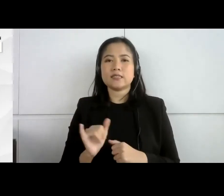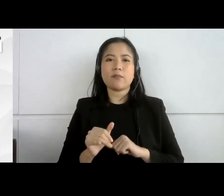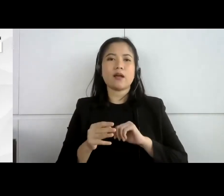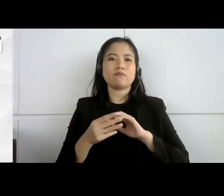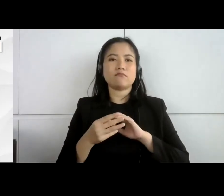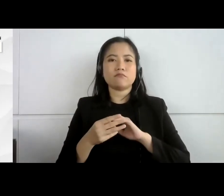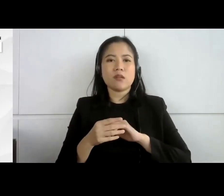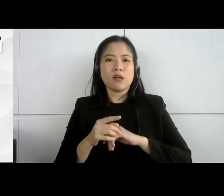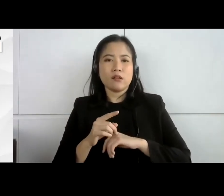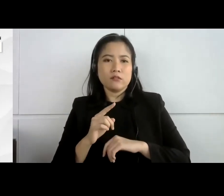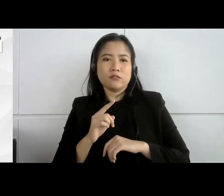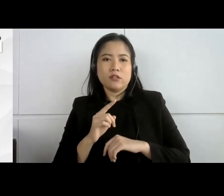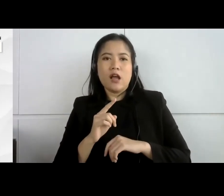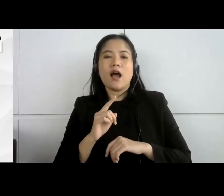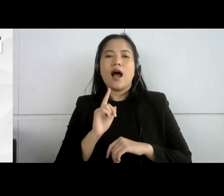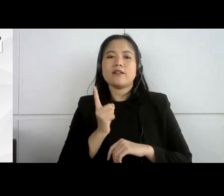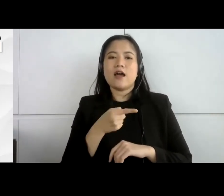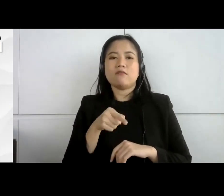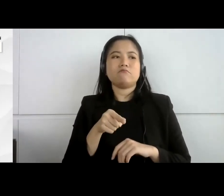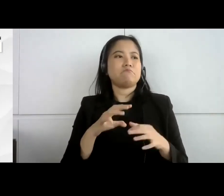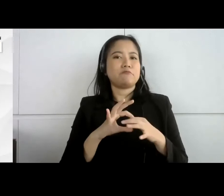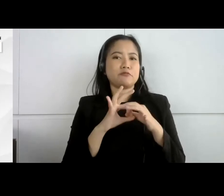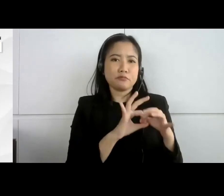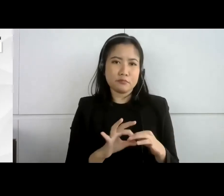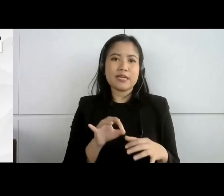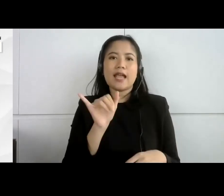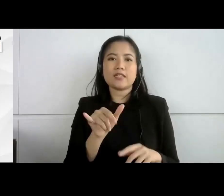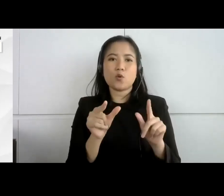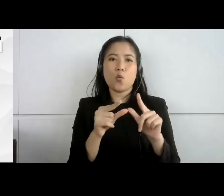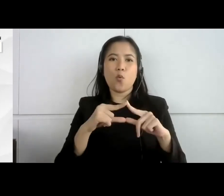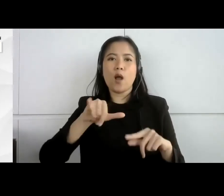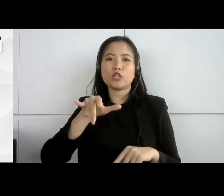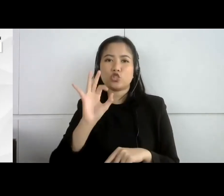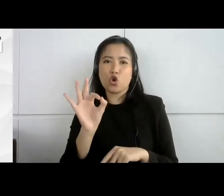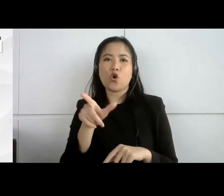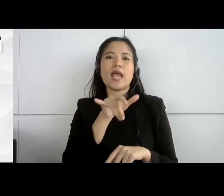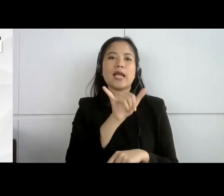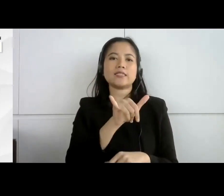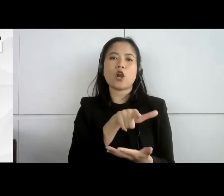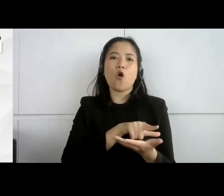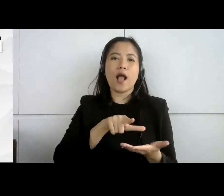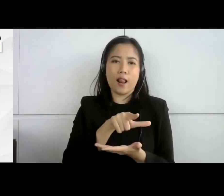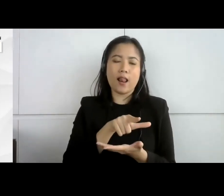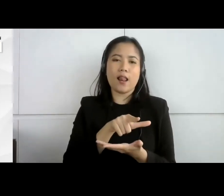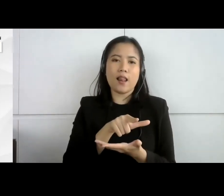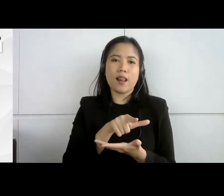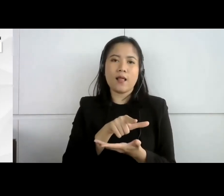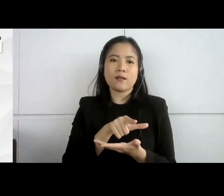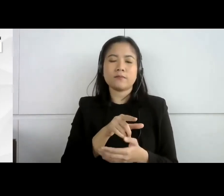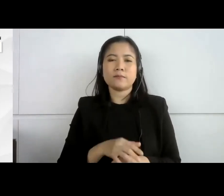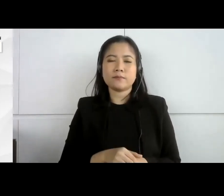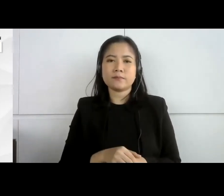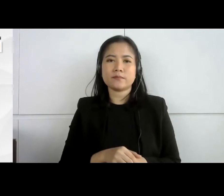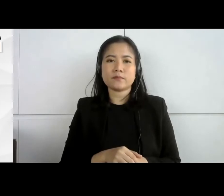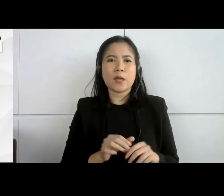Wrigley Foundation yang bekerja sama dengan Yayasan Lokal Wajo Institute yang telah memberikan banyak